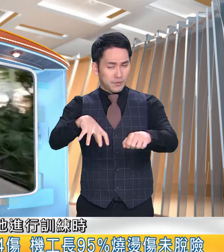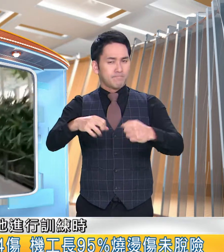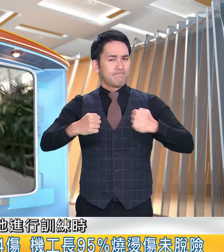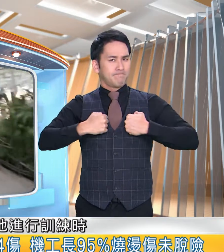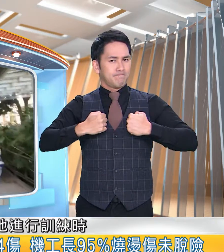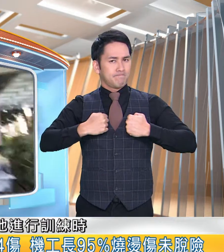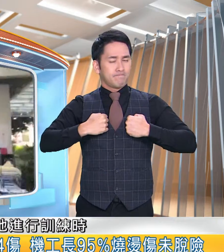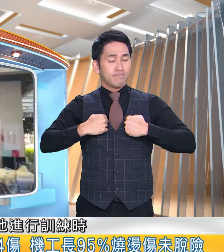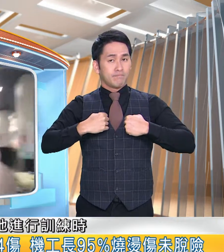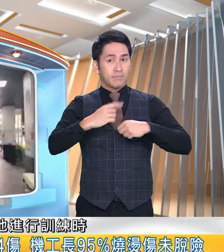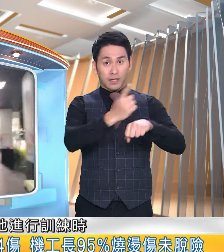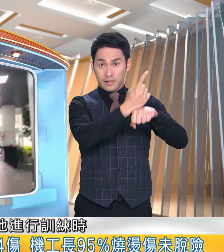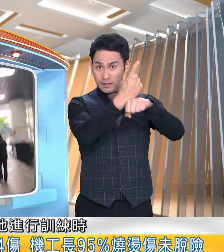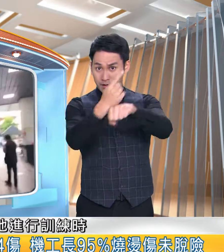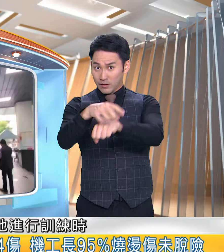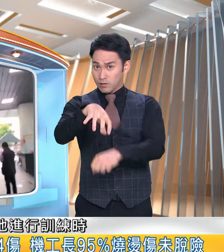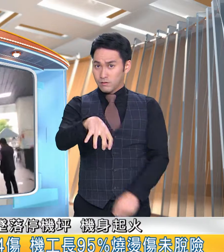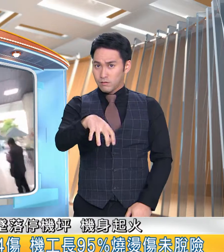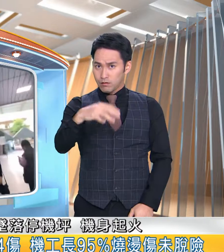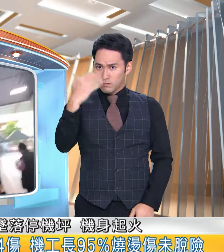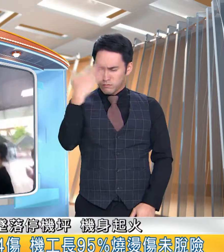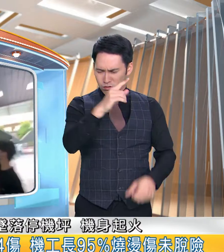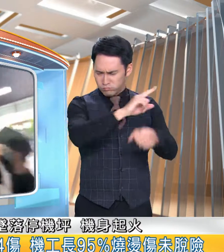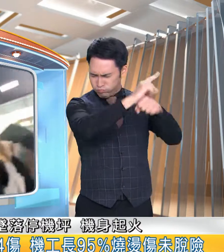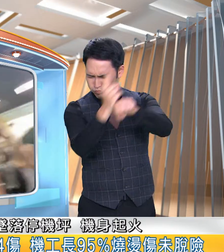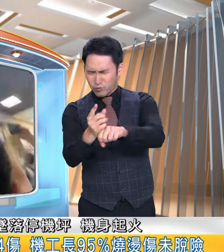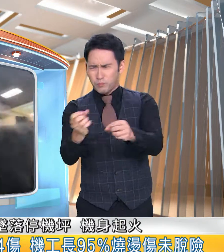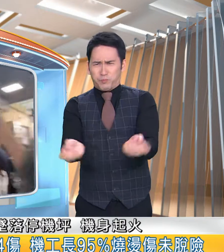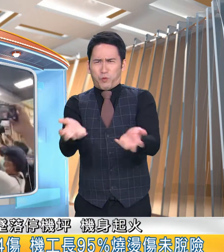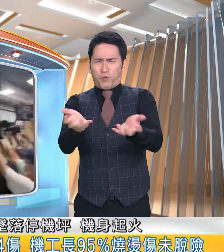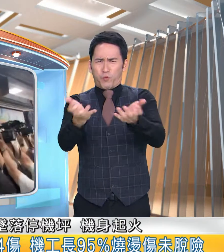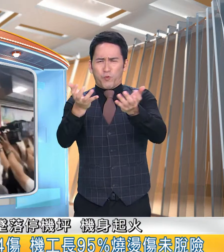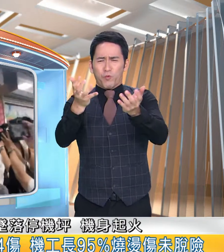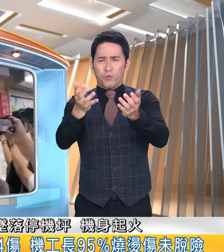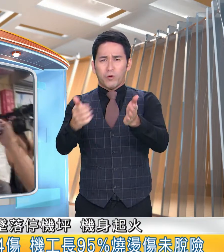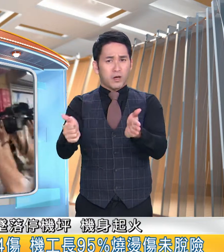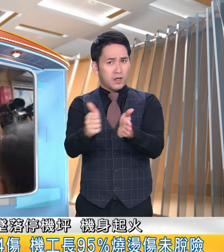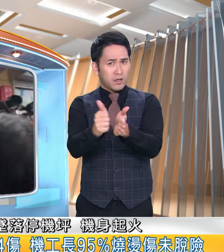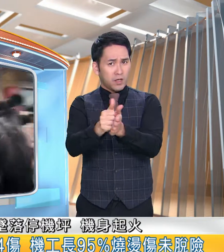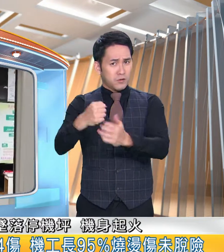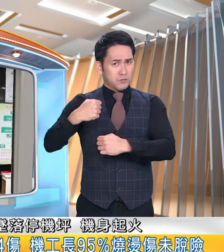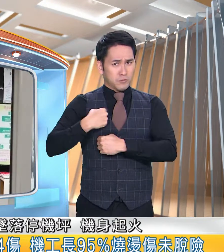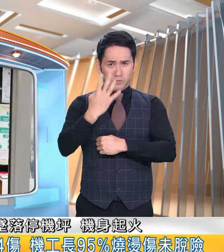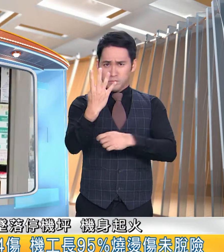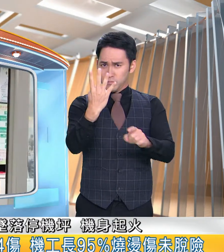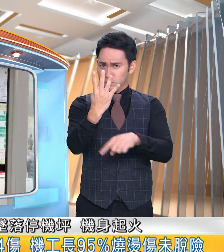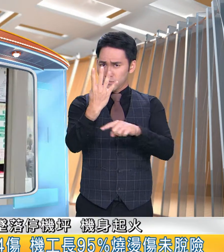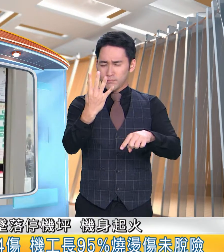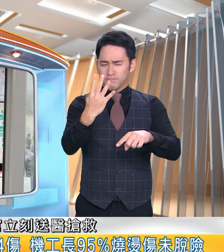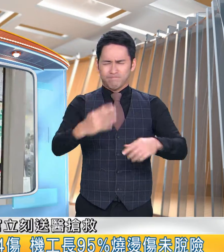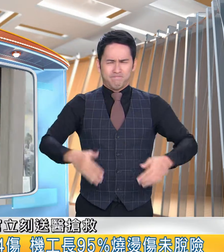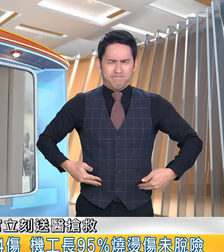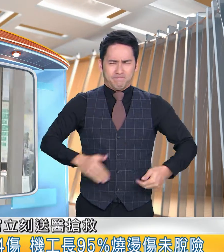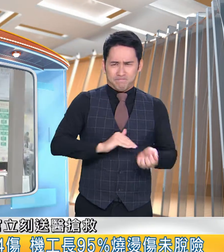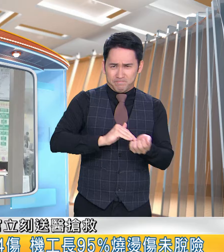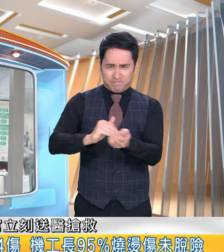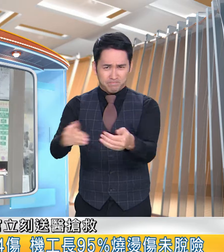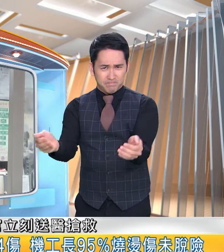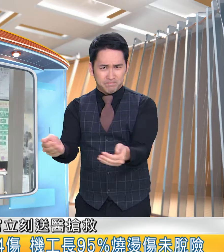进行训练时，因为不明原因坠落停机坪，机身起火，机上四名军事官立刻